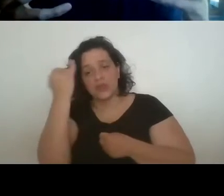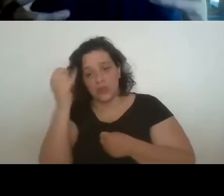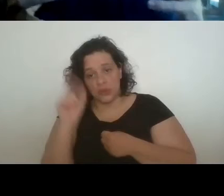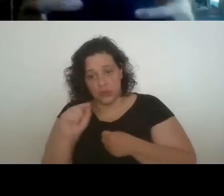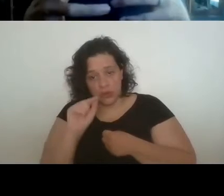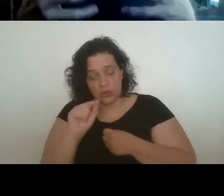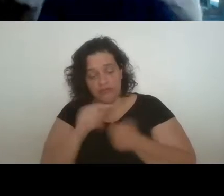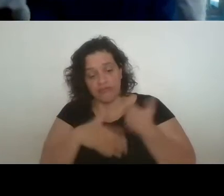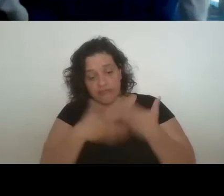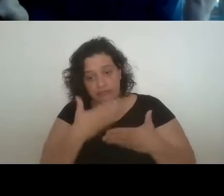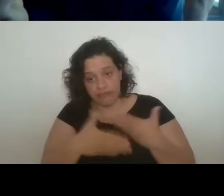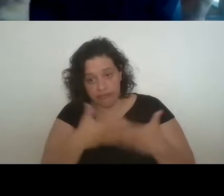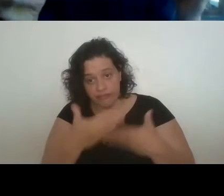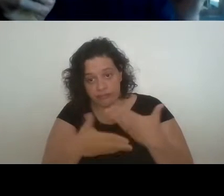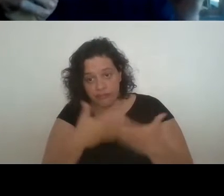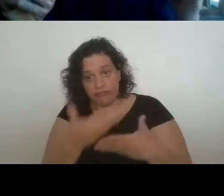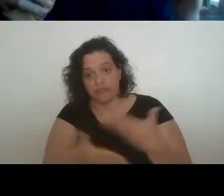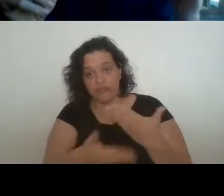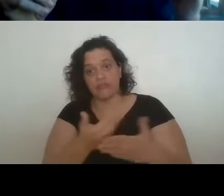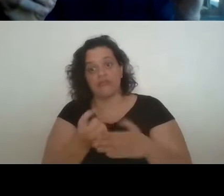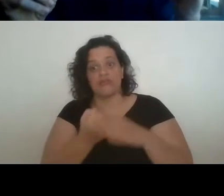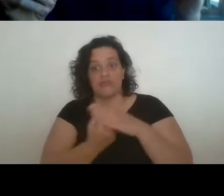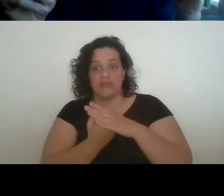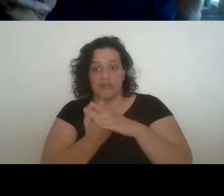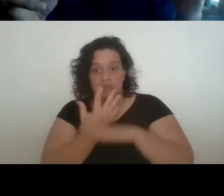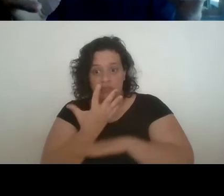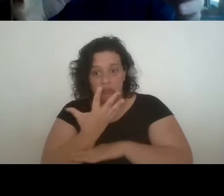plantas vão se desenvolvendo